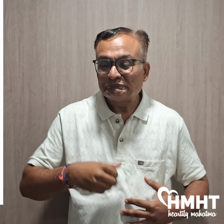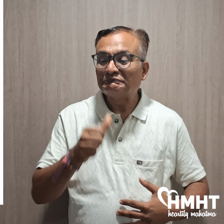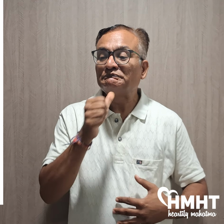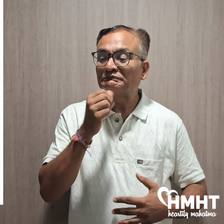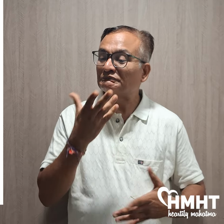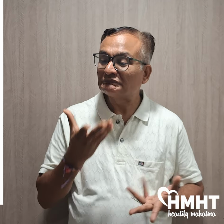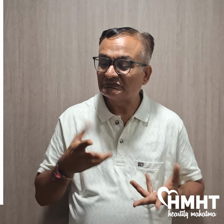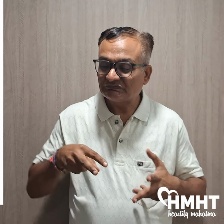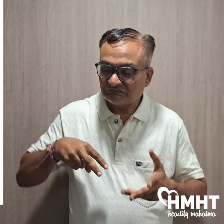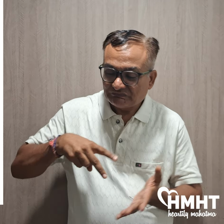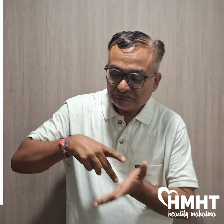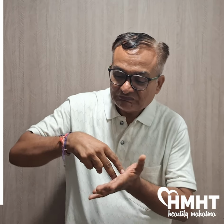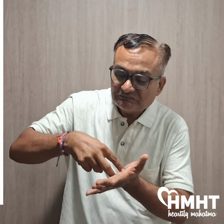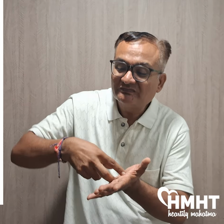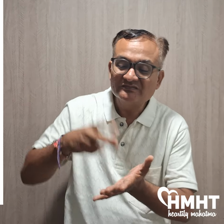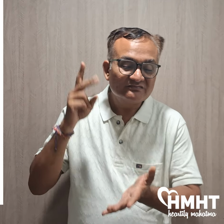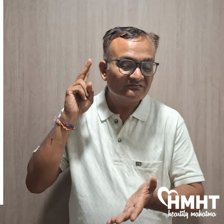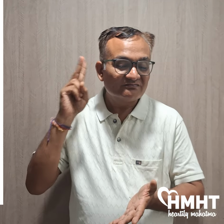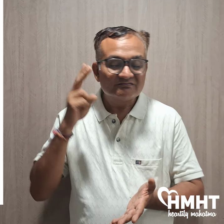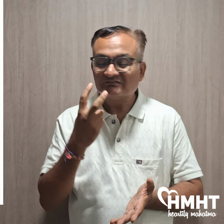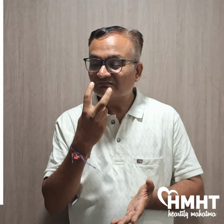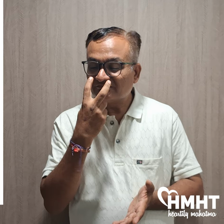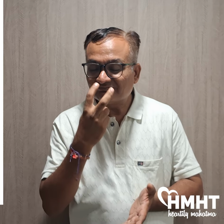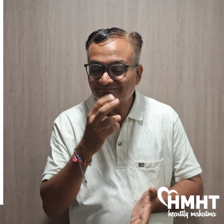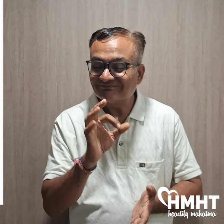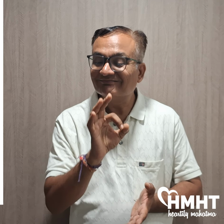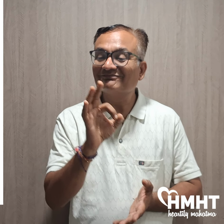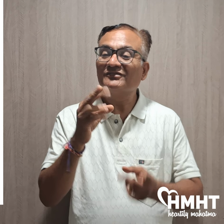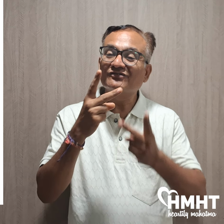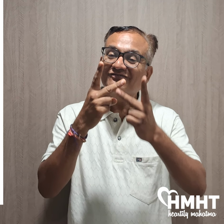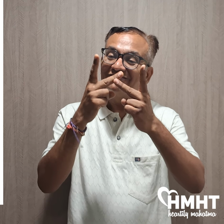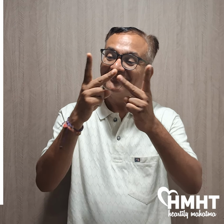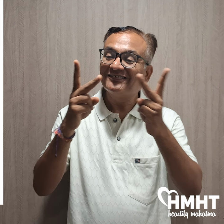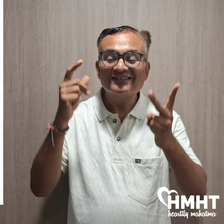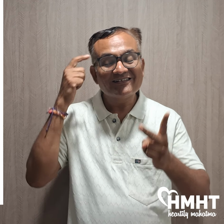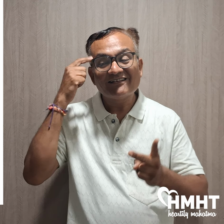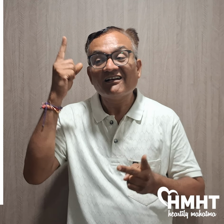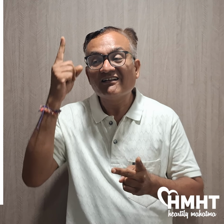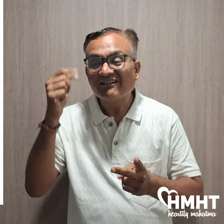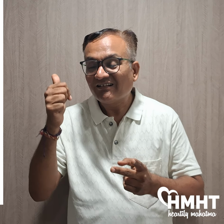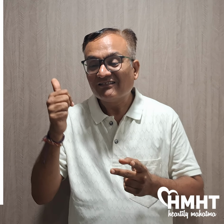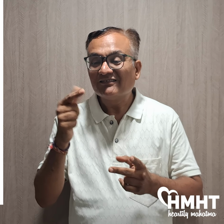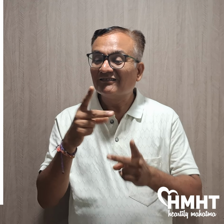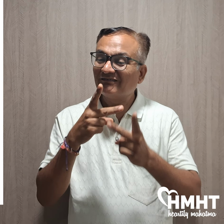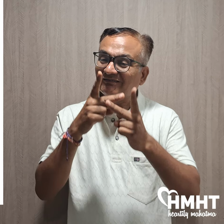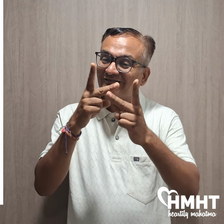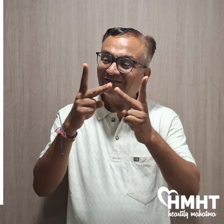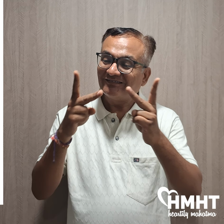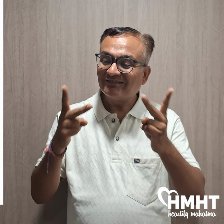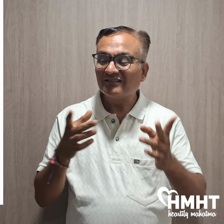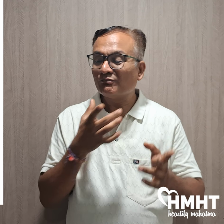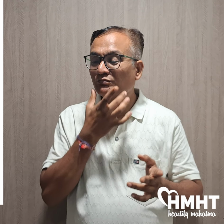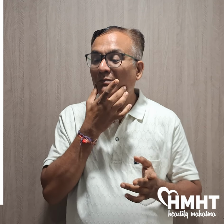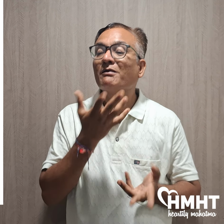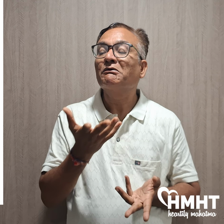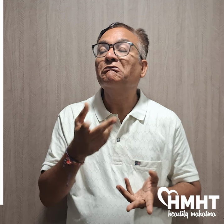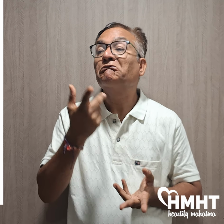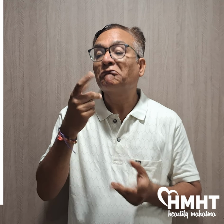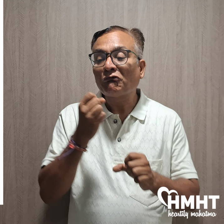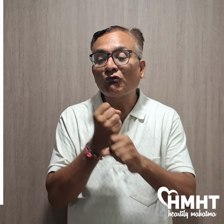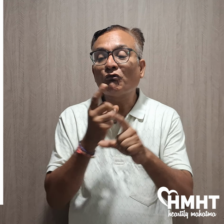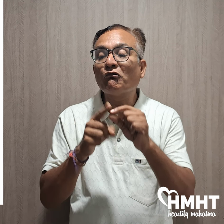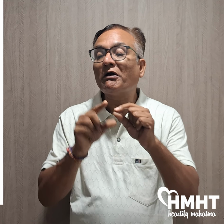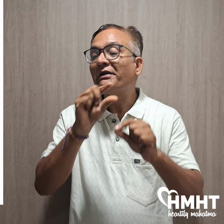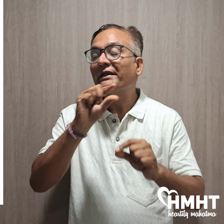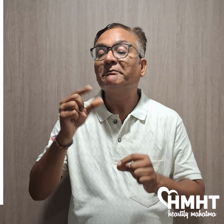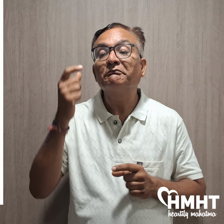નહીં, તબિયત સારી રહે નહીં, ચલાય નહીં, સંભળાય નહીં, દેખાય નહીં, યાદ રહે નહીં, તો